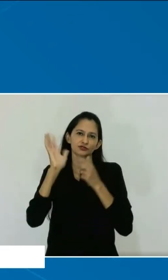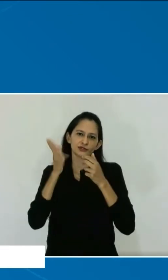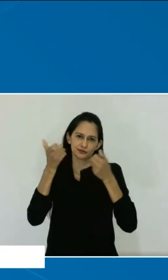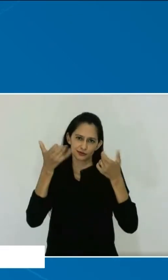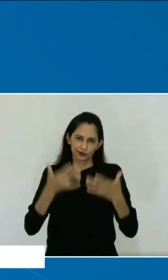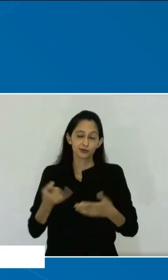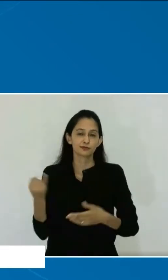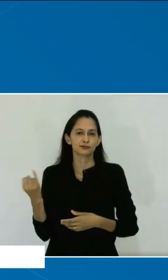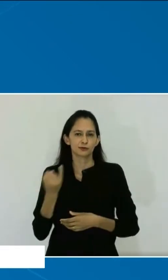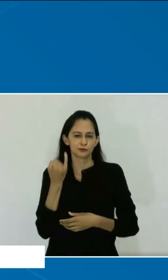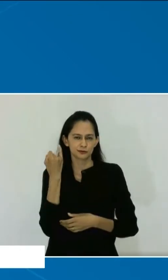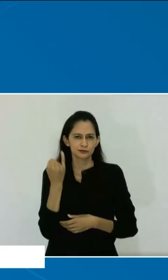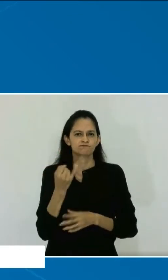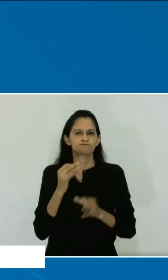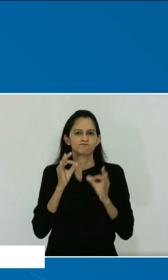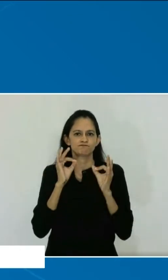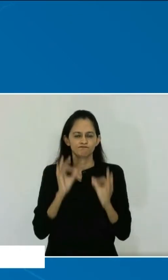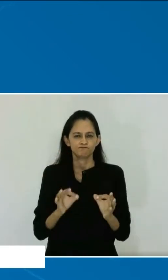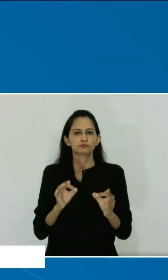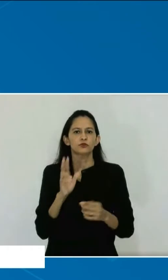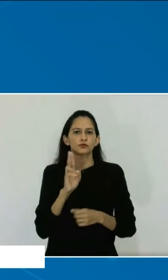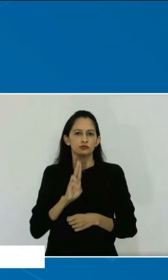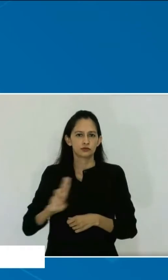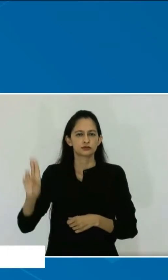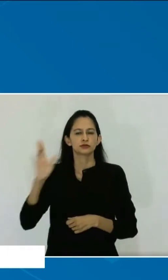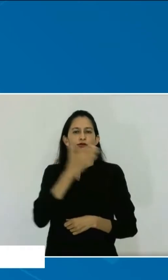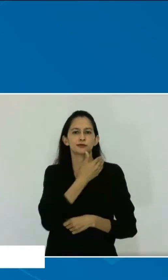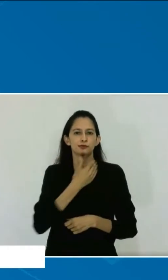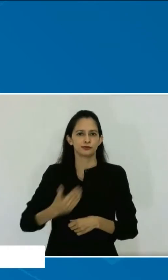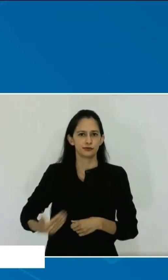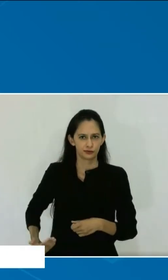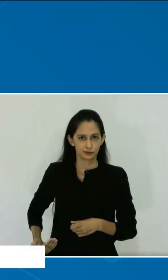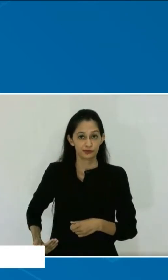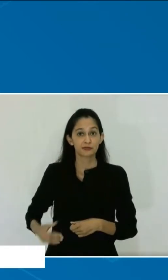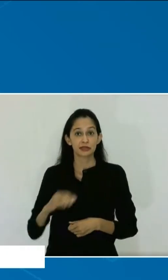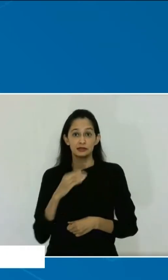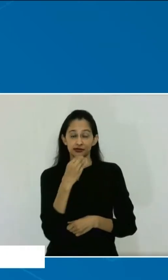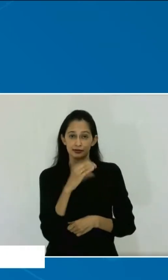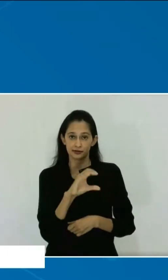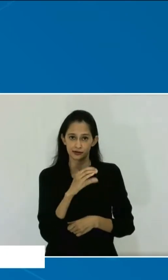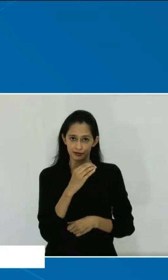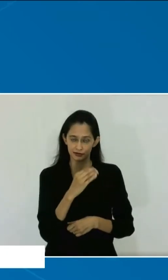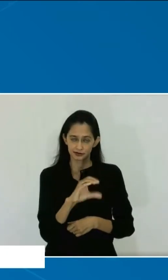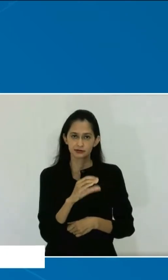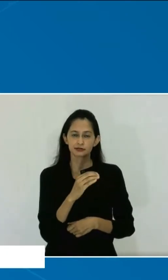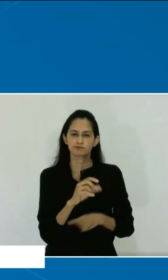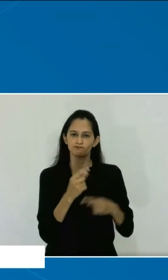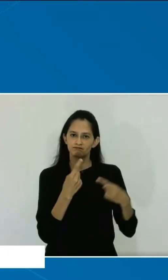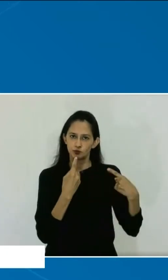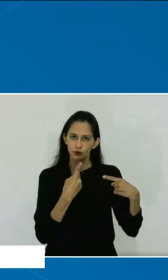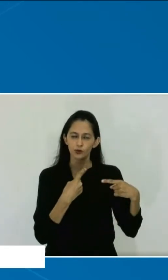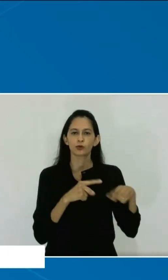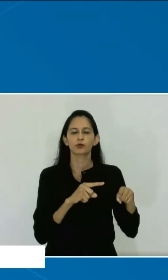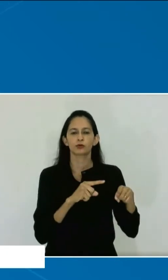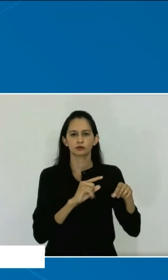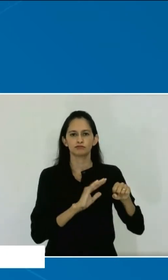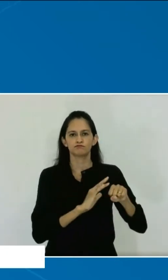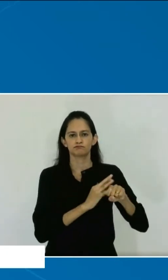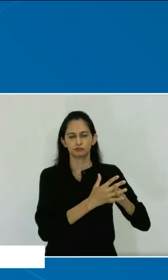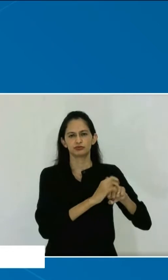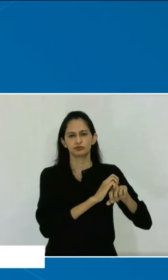a relevância da universidade pública, da ciência, no enfrentamento, né, de todas